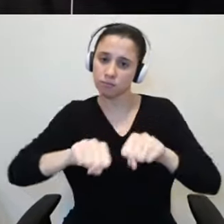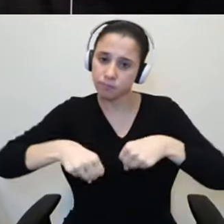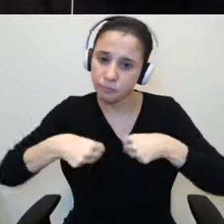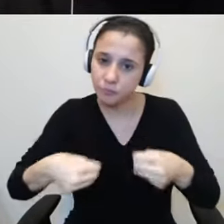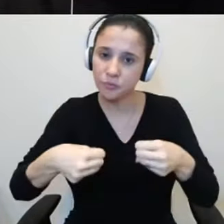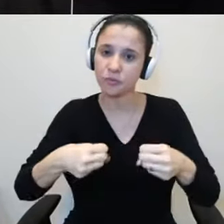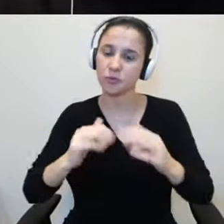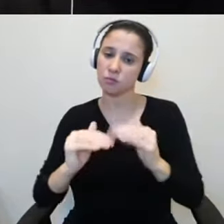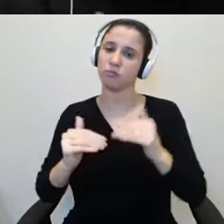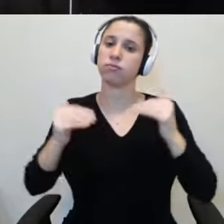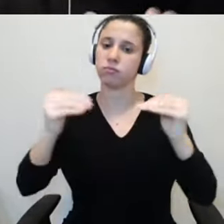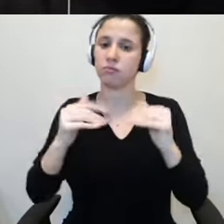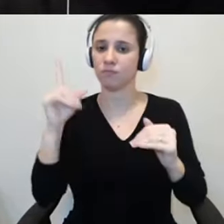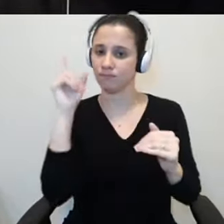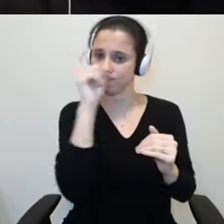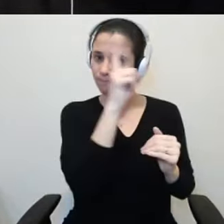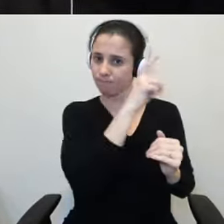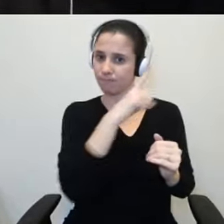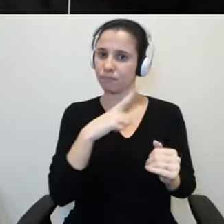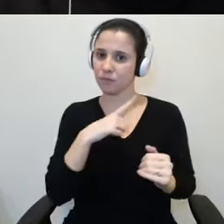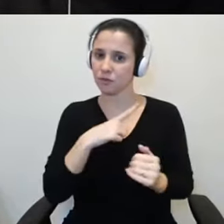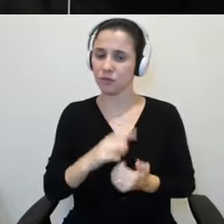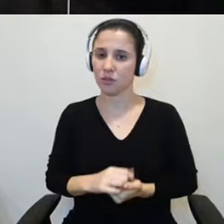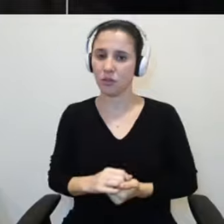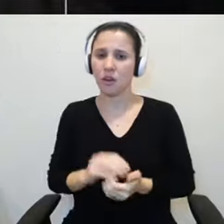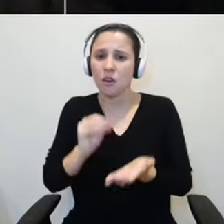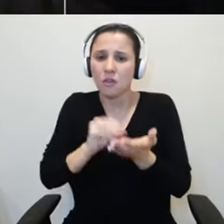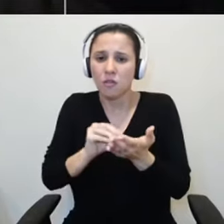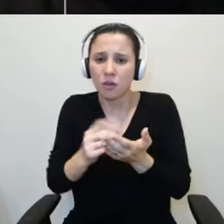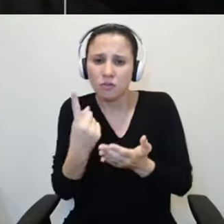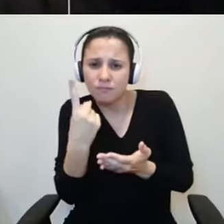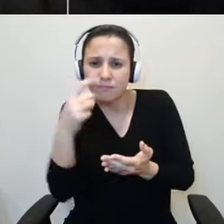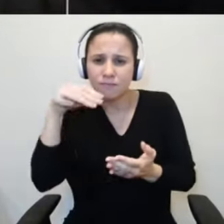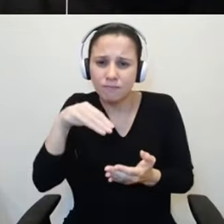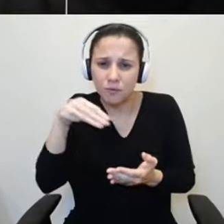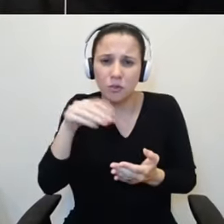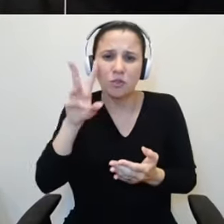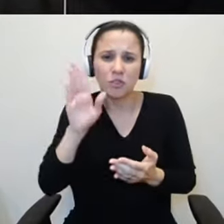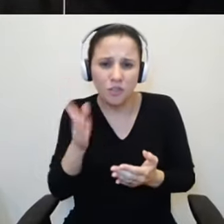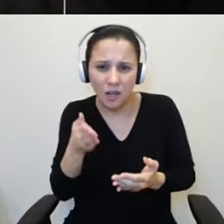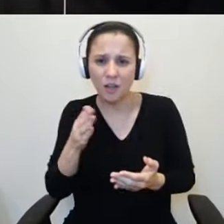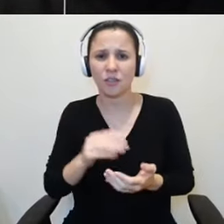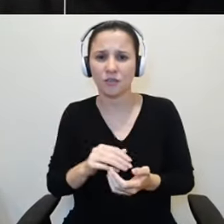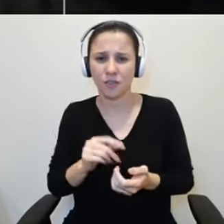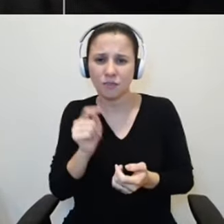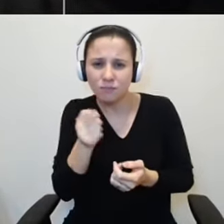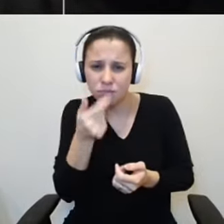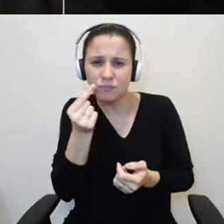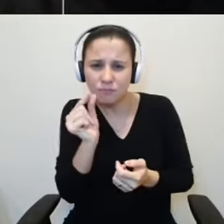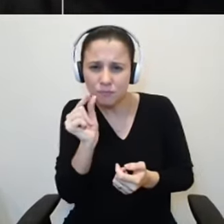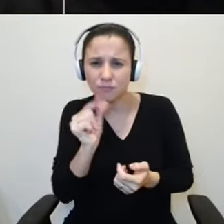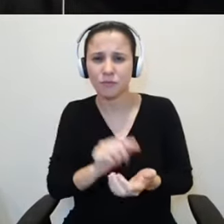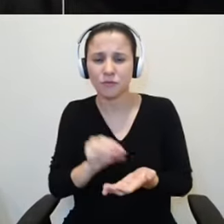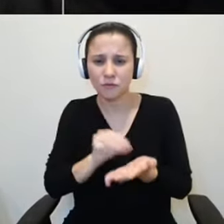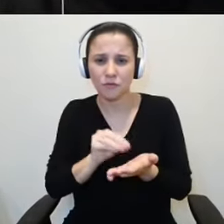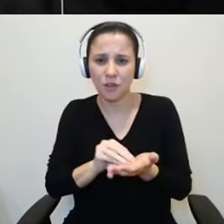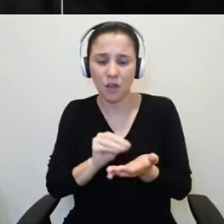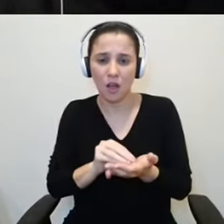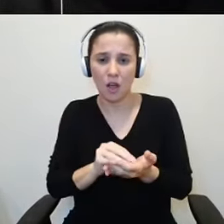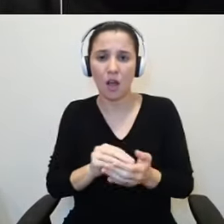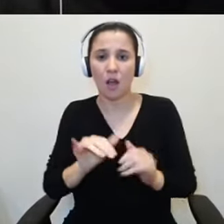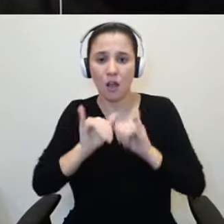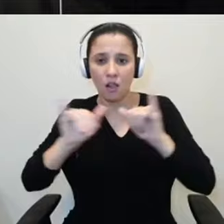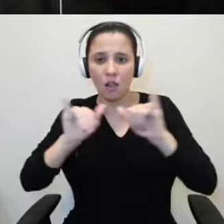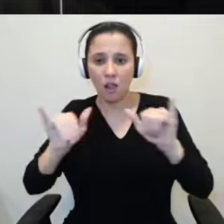a gente espera isso. Pessoal, está faltando 1 minuto para cair, ela já vai cair. Aqui só vou dar o último recado, a live vai ficar